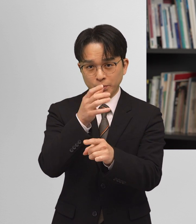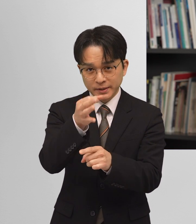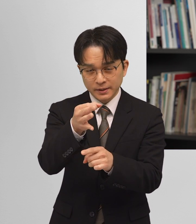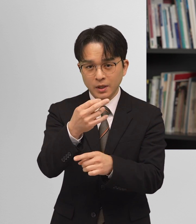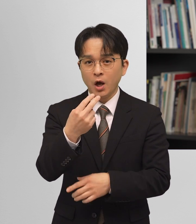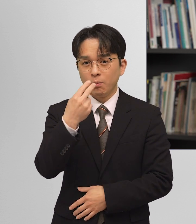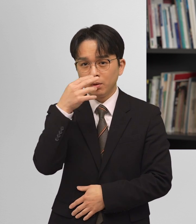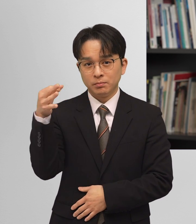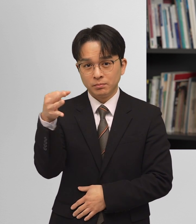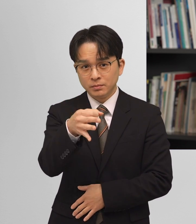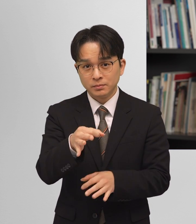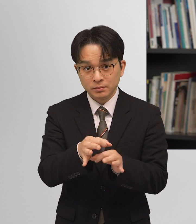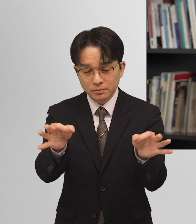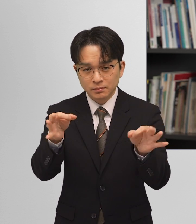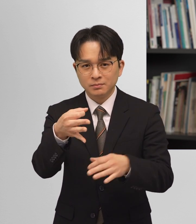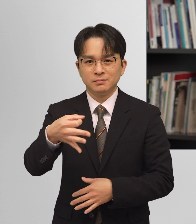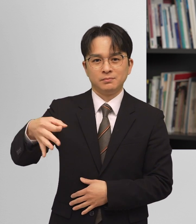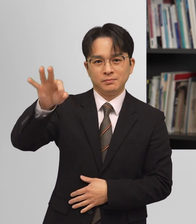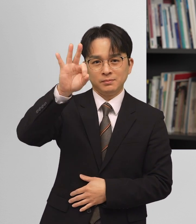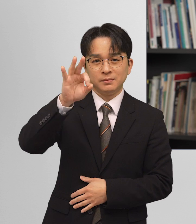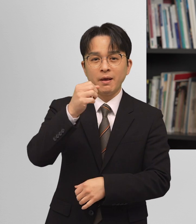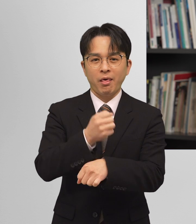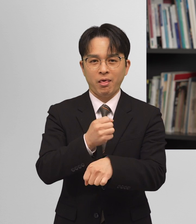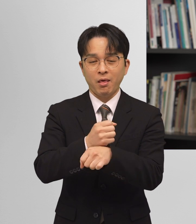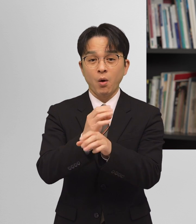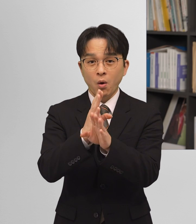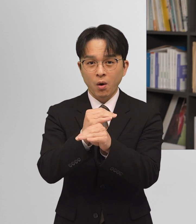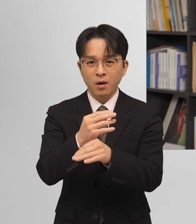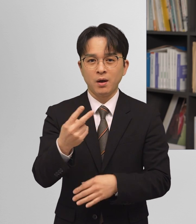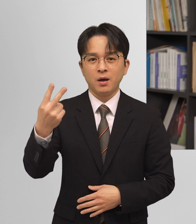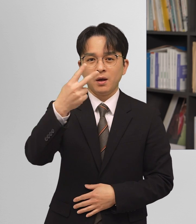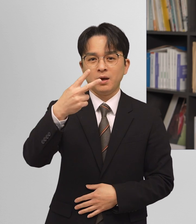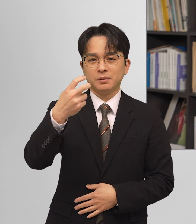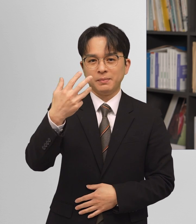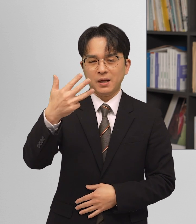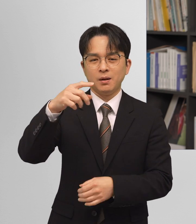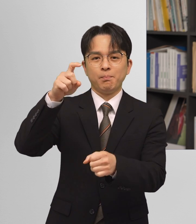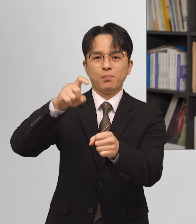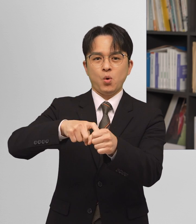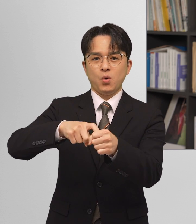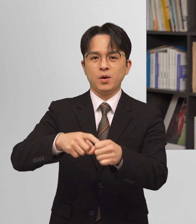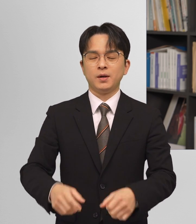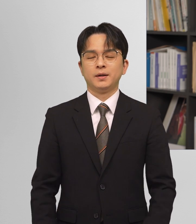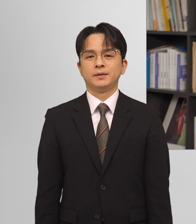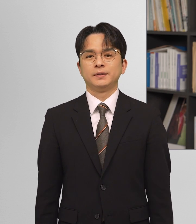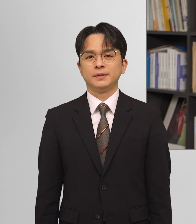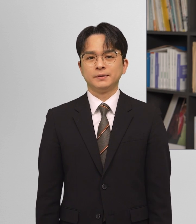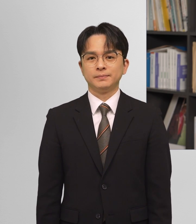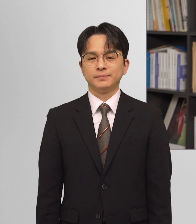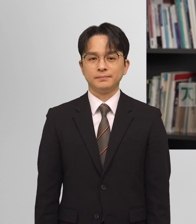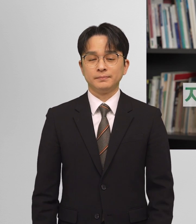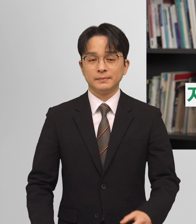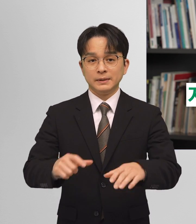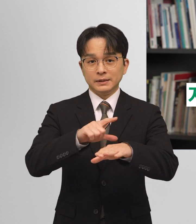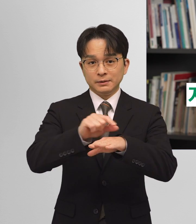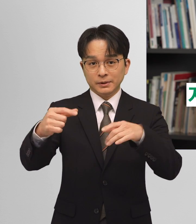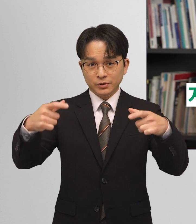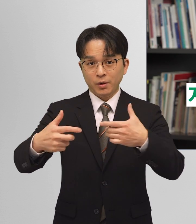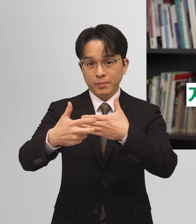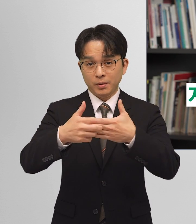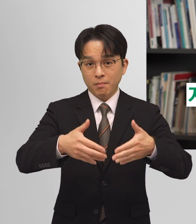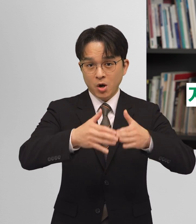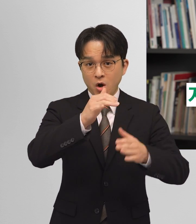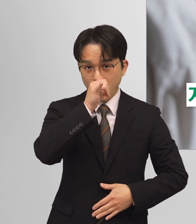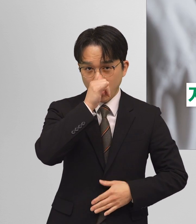한편, 2028년까지 10조 원 이상을 투자해서 필수 의료 수가를 집중 인상하겠다는 계획을 밝혔습니다. 지역 병원의